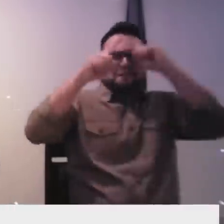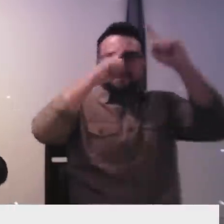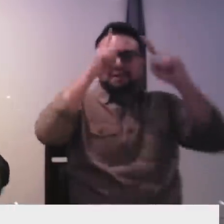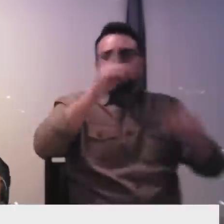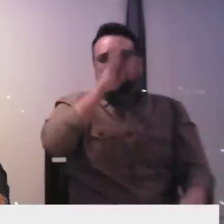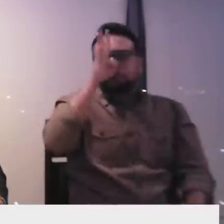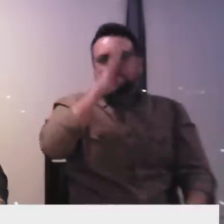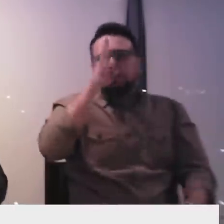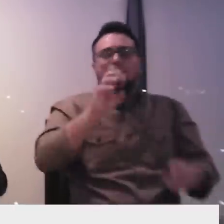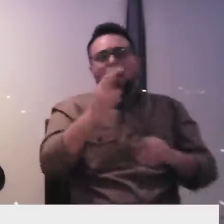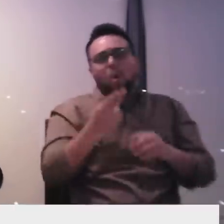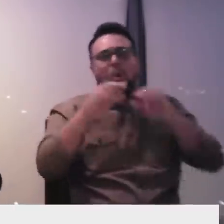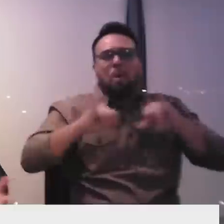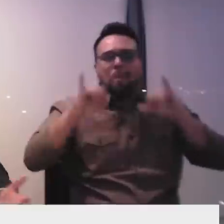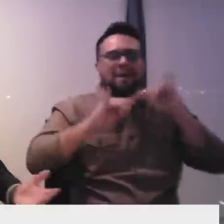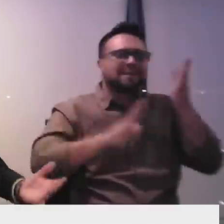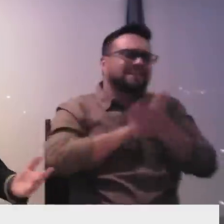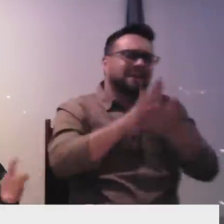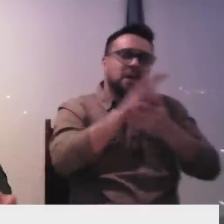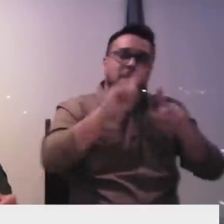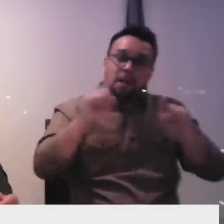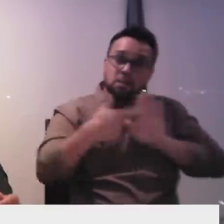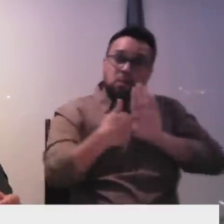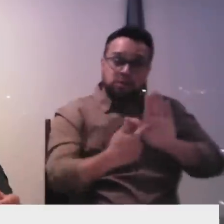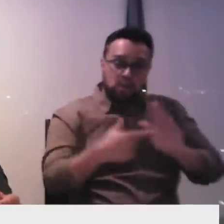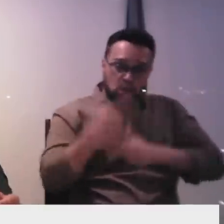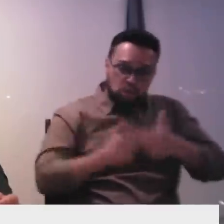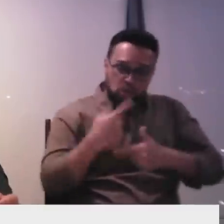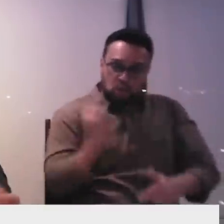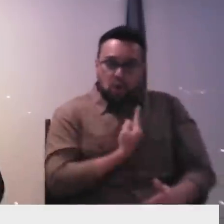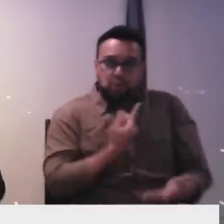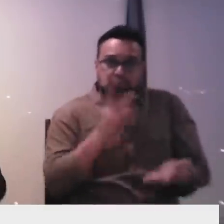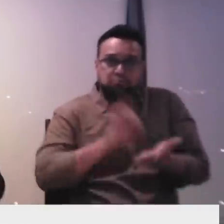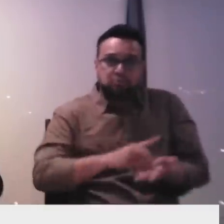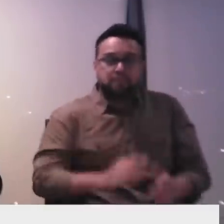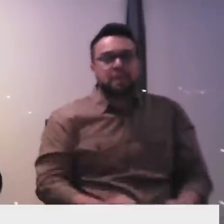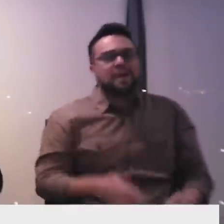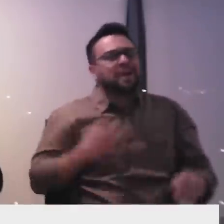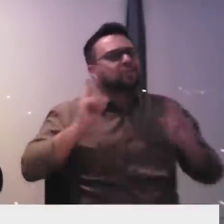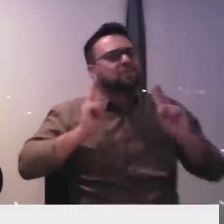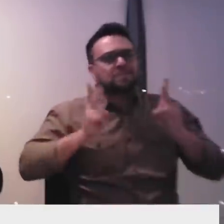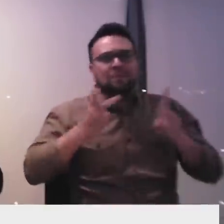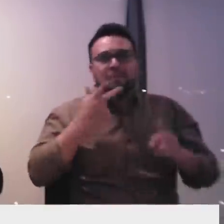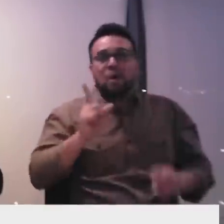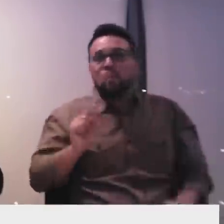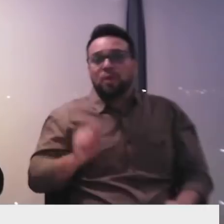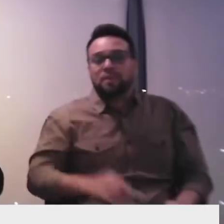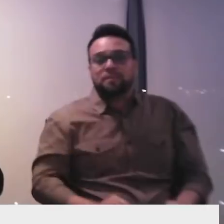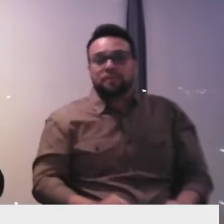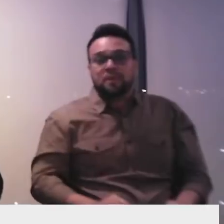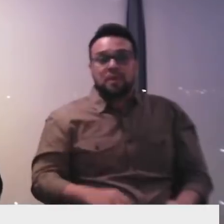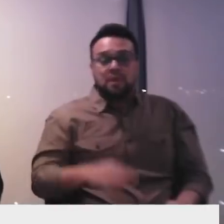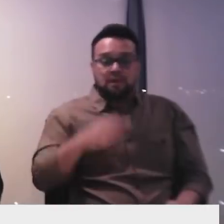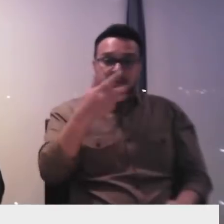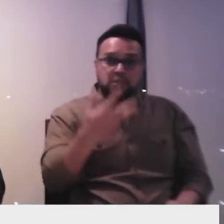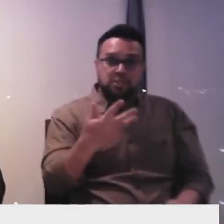fazendo propaganda de nada, está mostrando só o que nós fazemos. Eu costumo dizer, pegue os meus